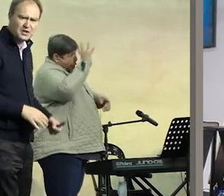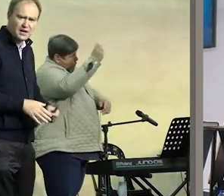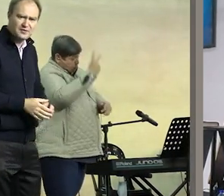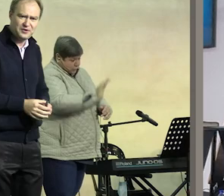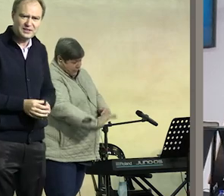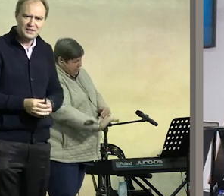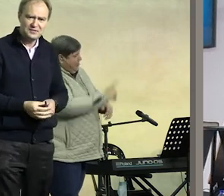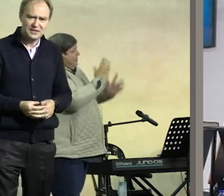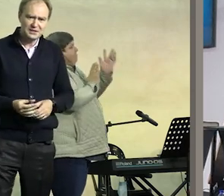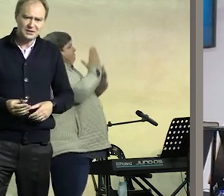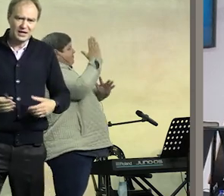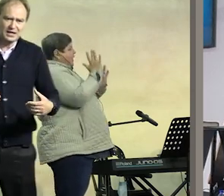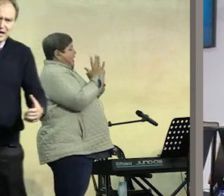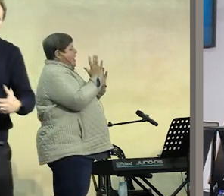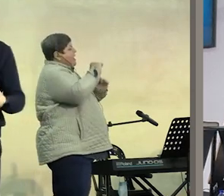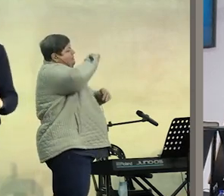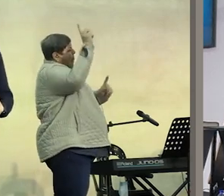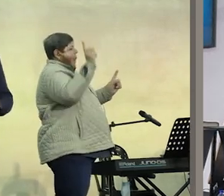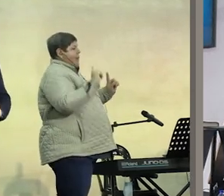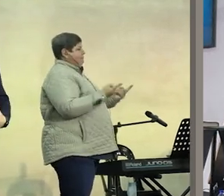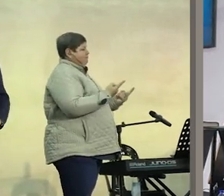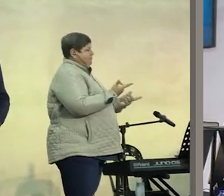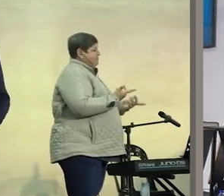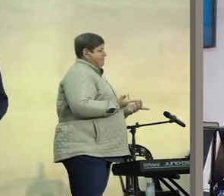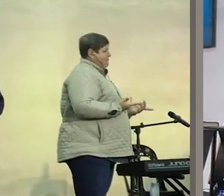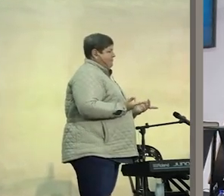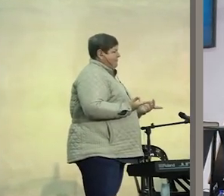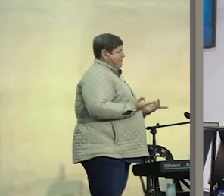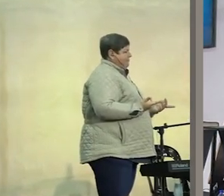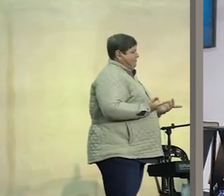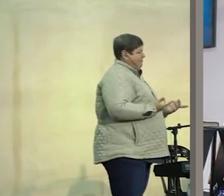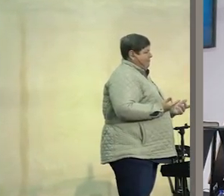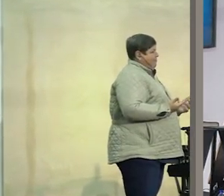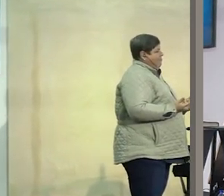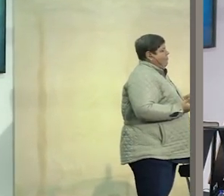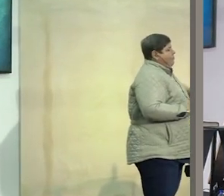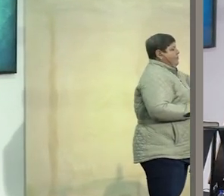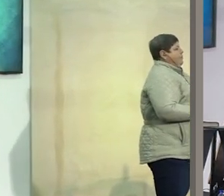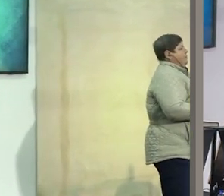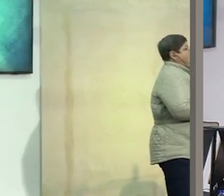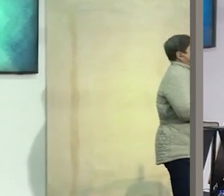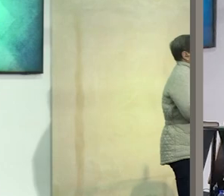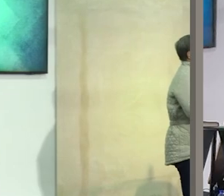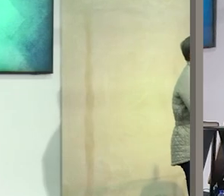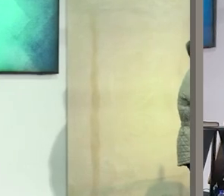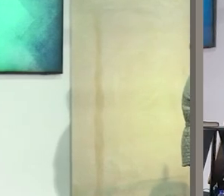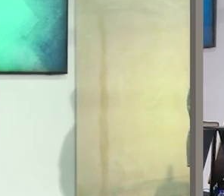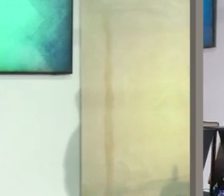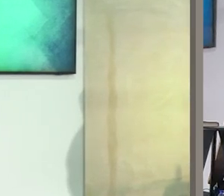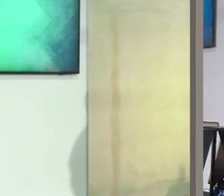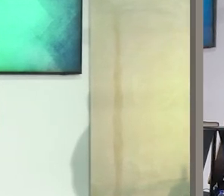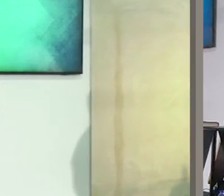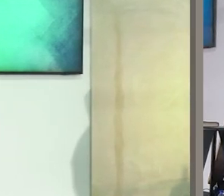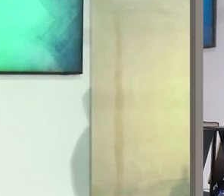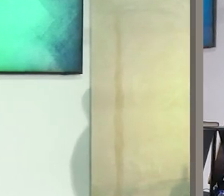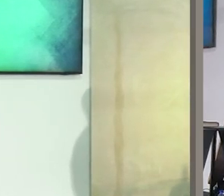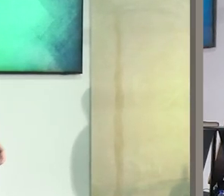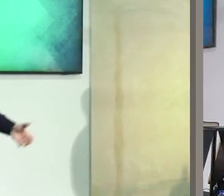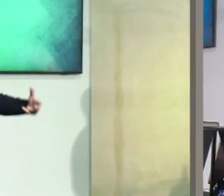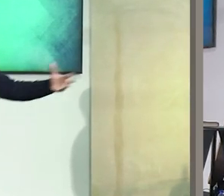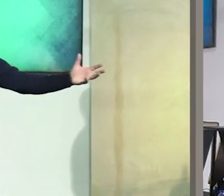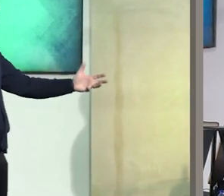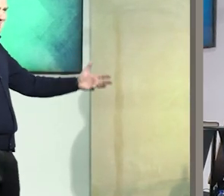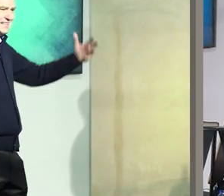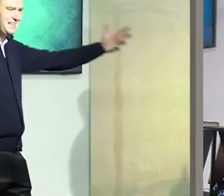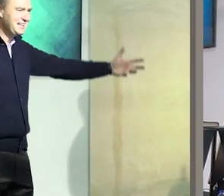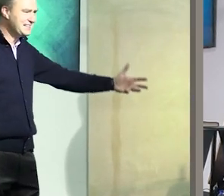maak, want in hulle konteks, ek bedoel, dink aan Jakobus en Johannes, sy ma wat gekom het, Here, kan